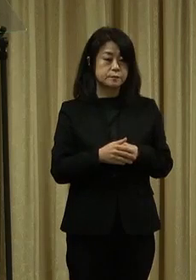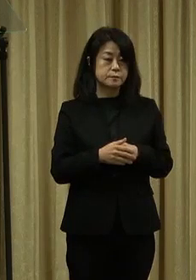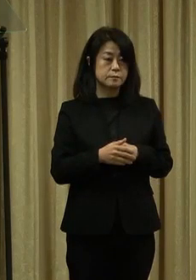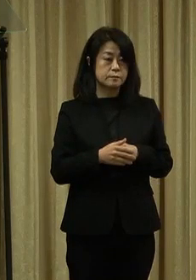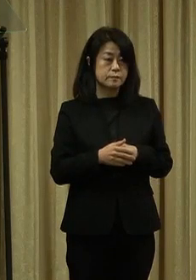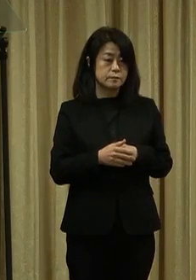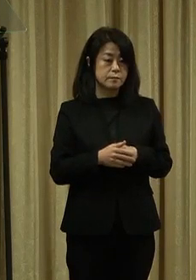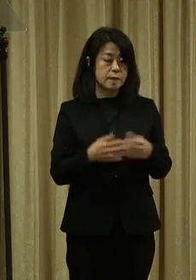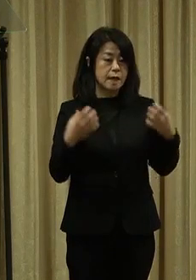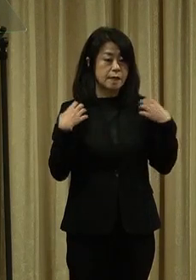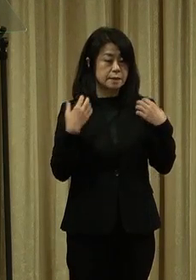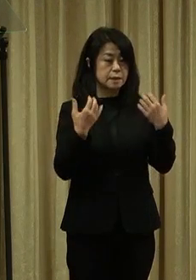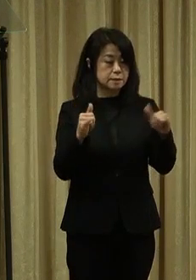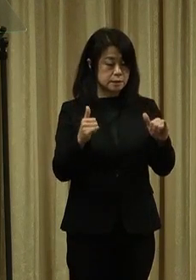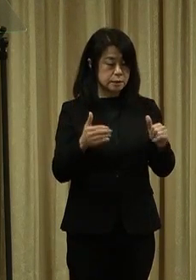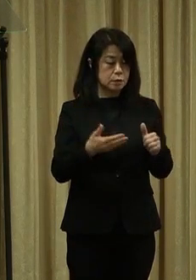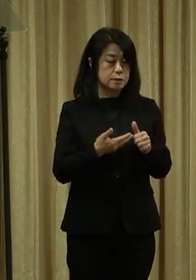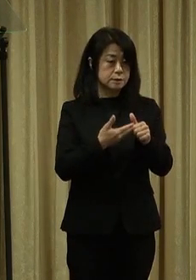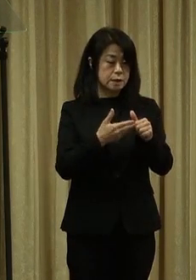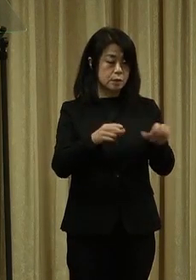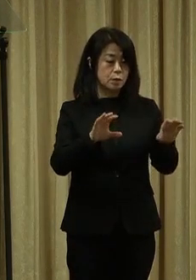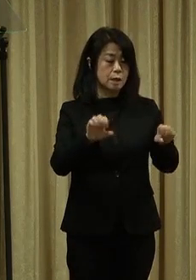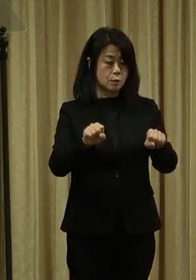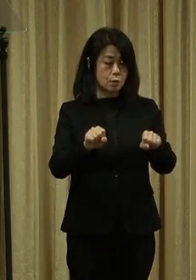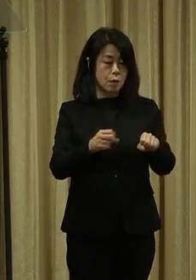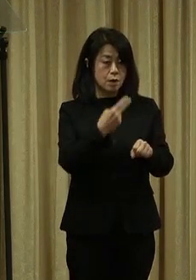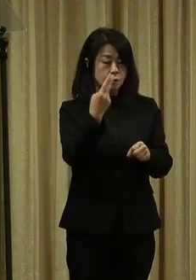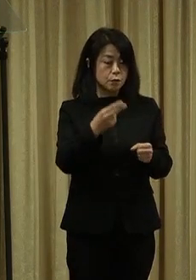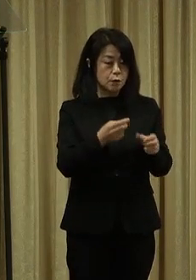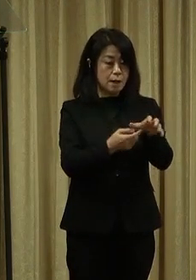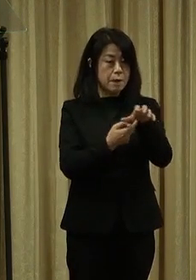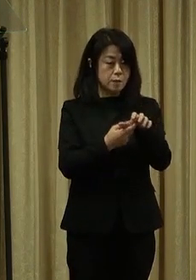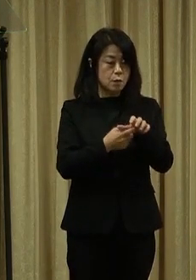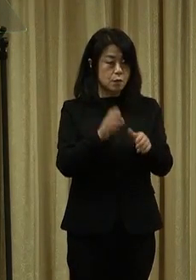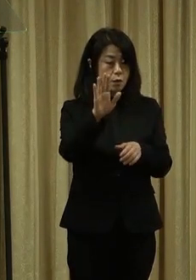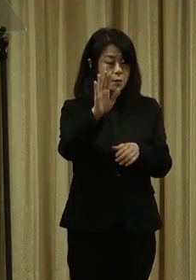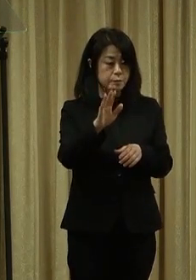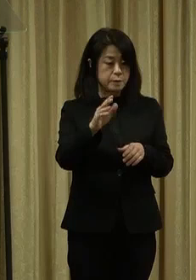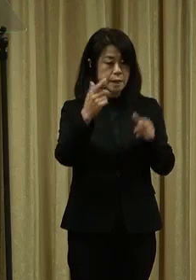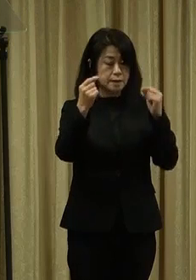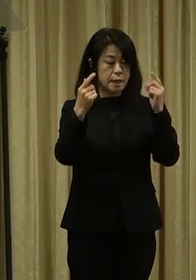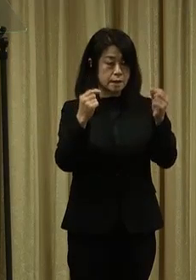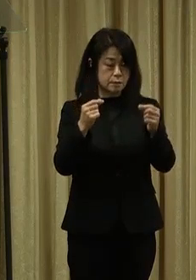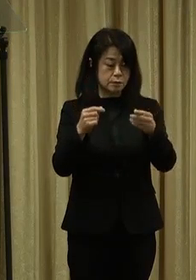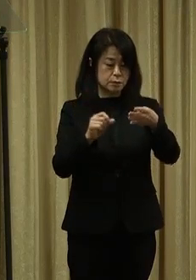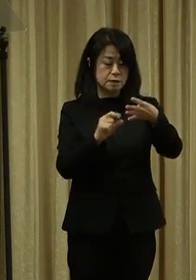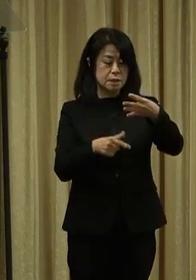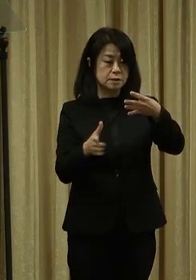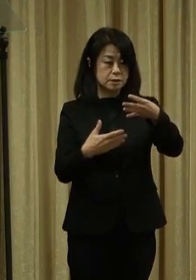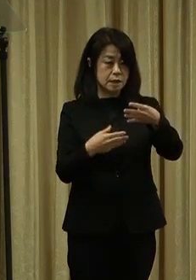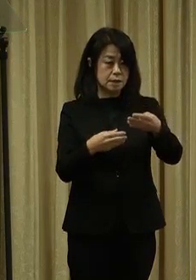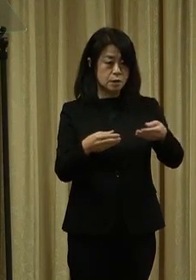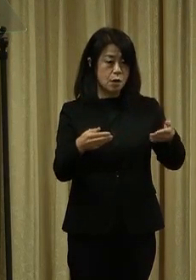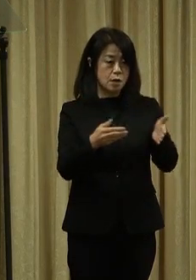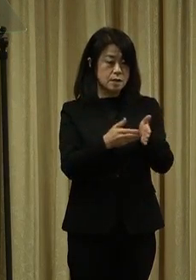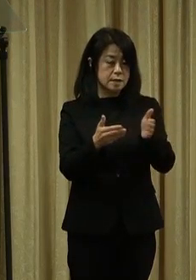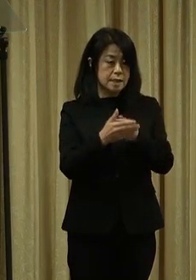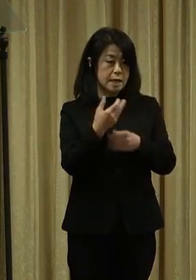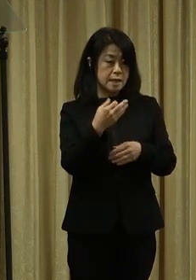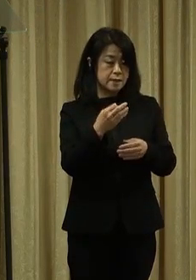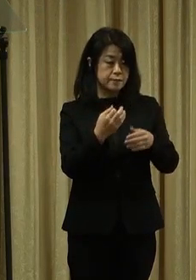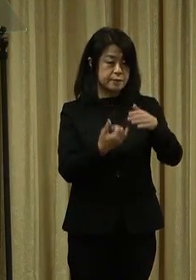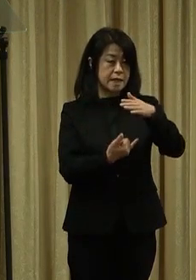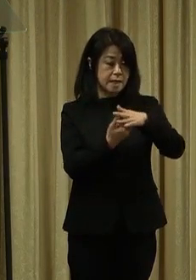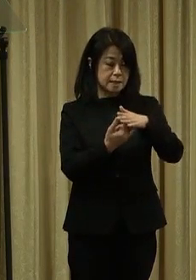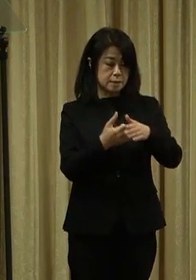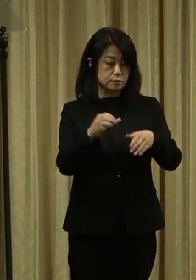次は担い手の育成確保です。まず、富山農業未来カレッジの4月からの定員拡充や、令